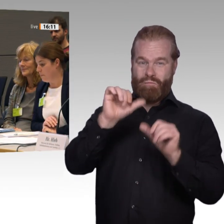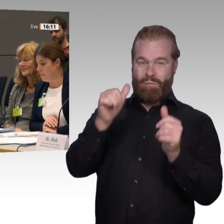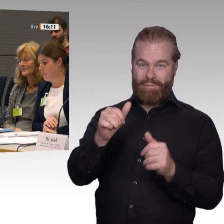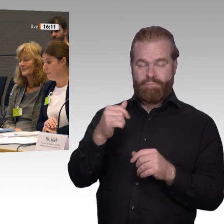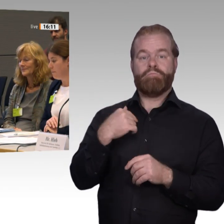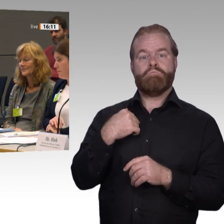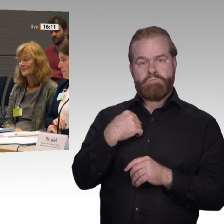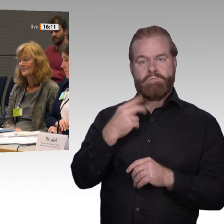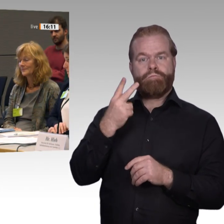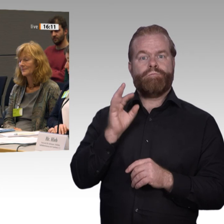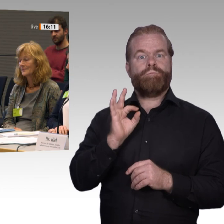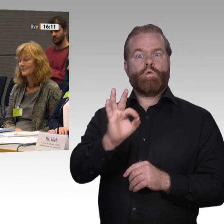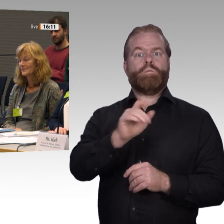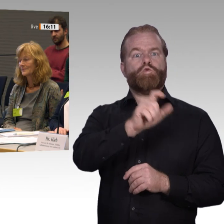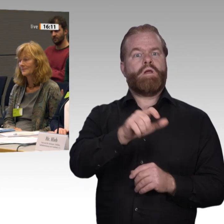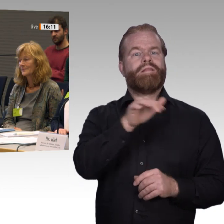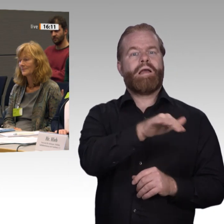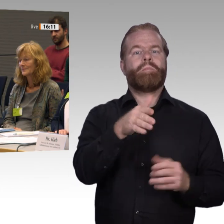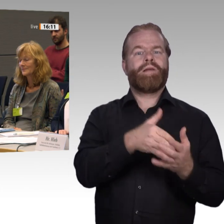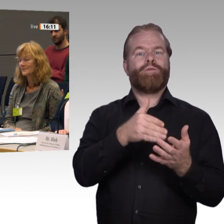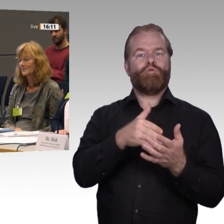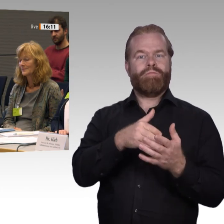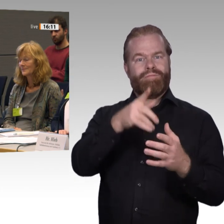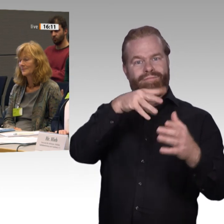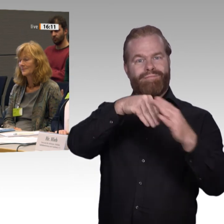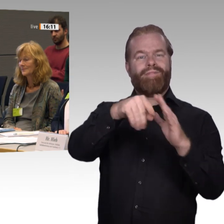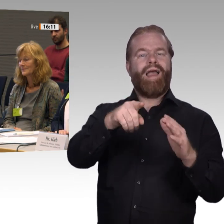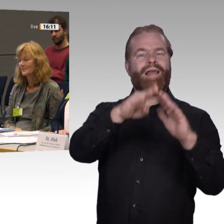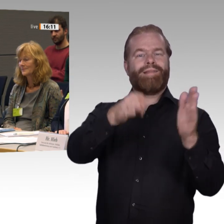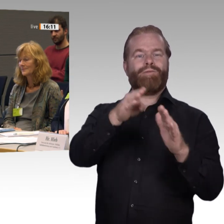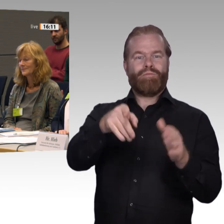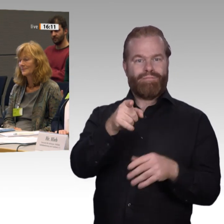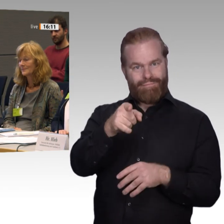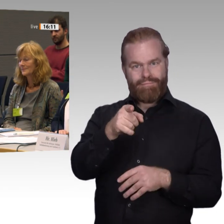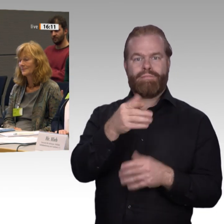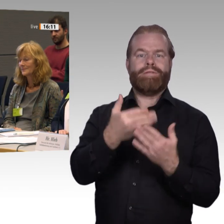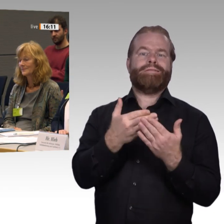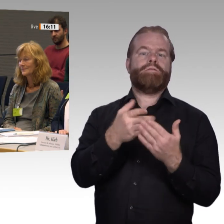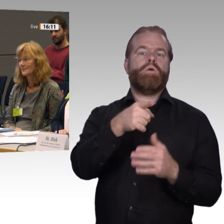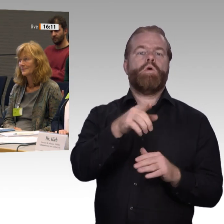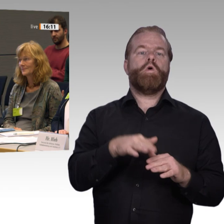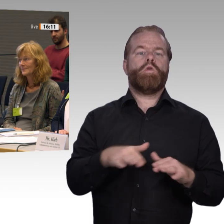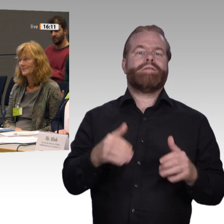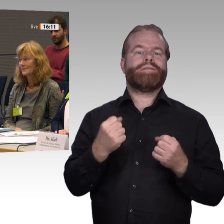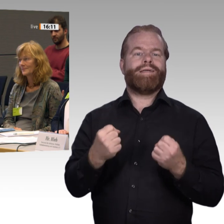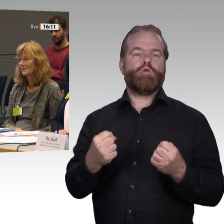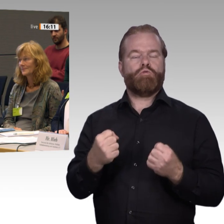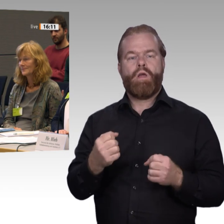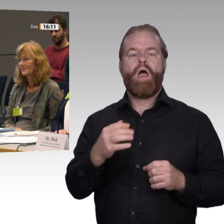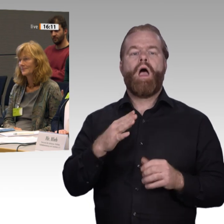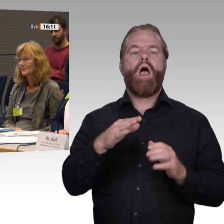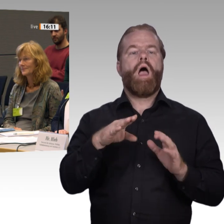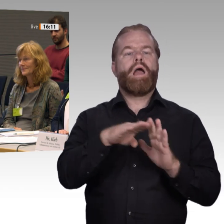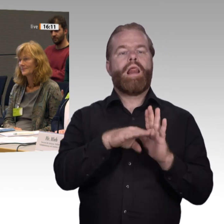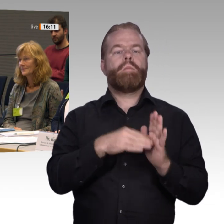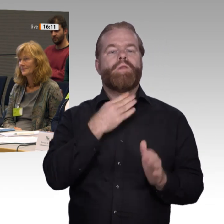Das bedeutet letztendlich nach 01.01., dass sie 43 Euro weniger bekommen als alle anderen Personen, die alleinstehend